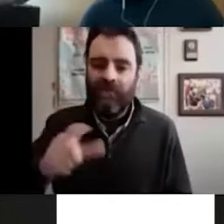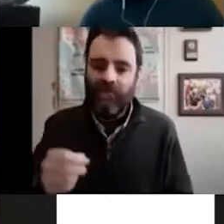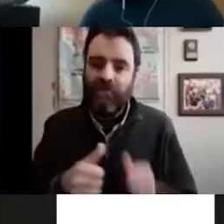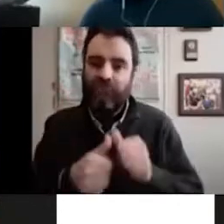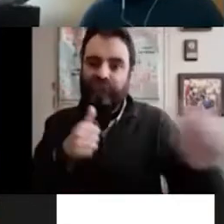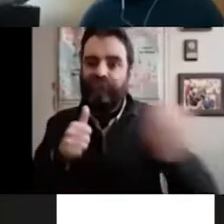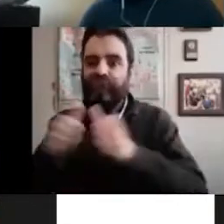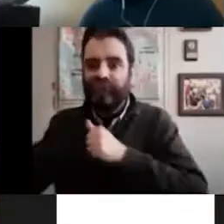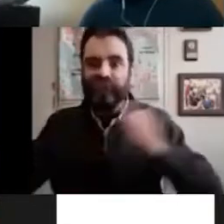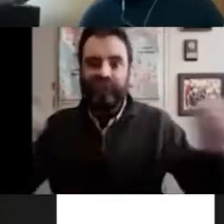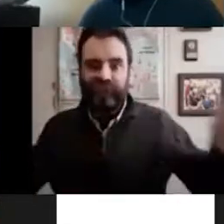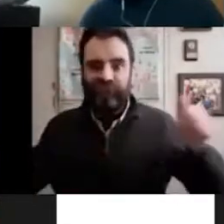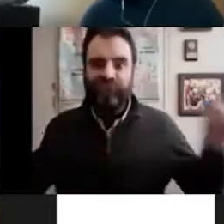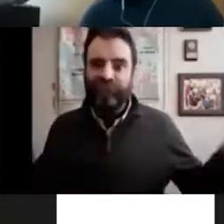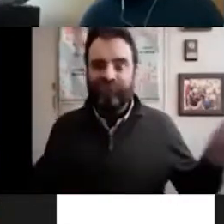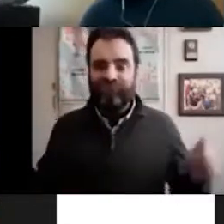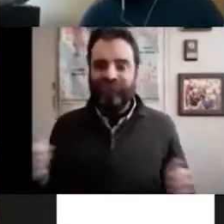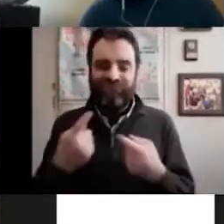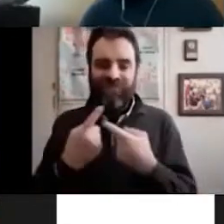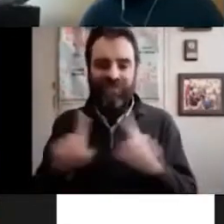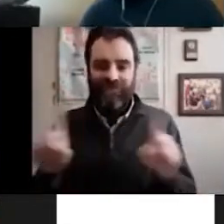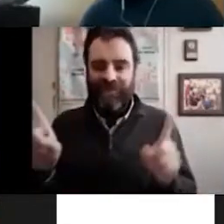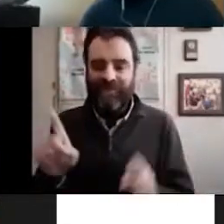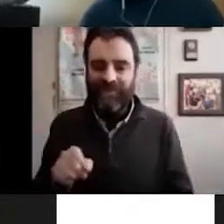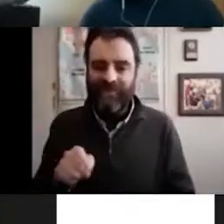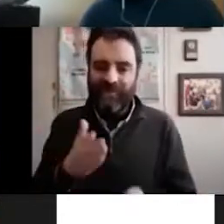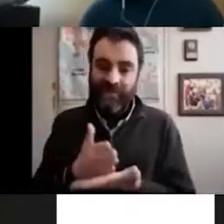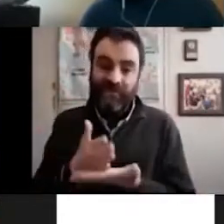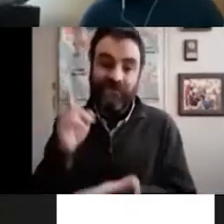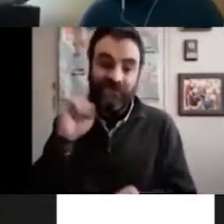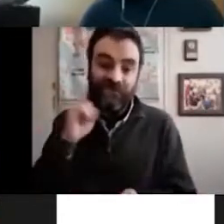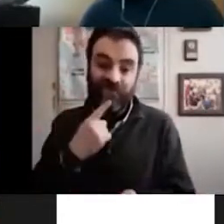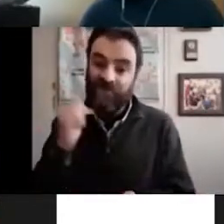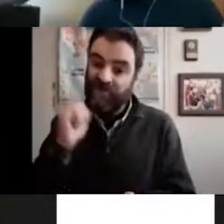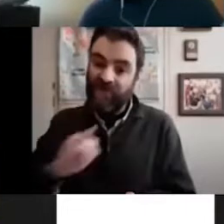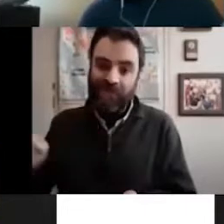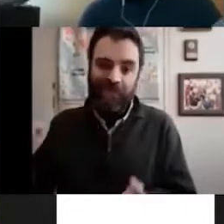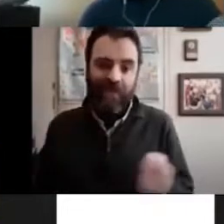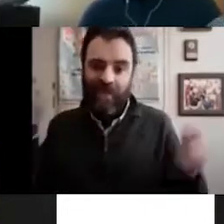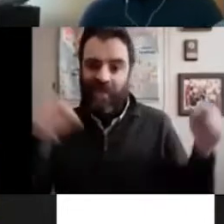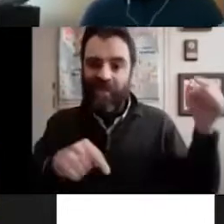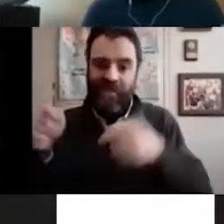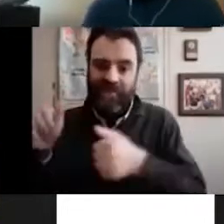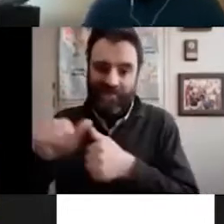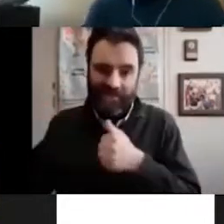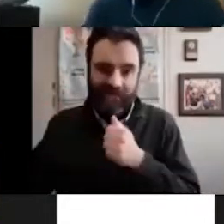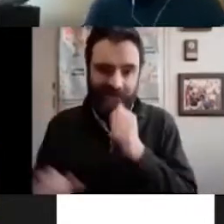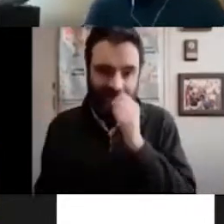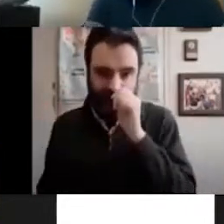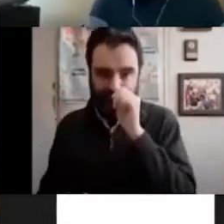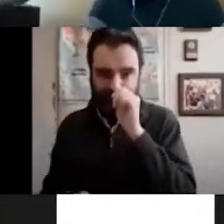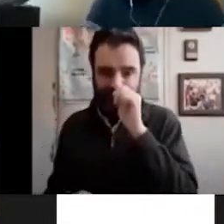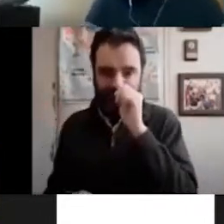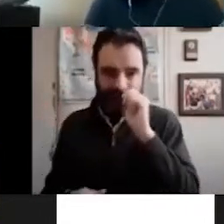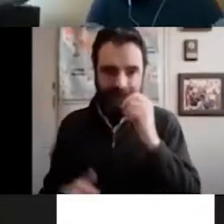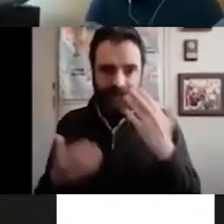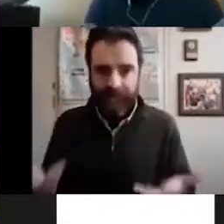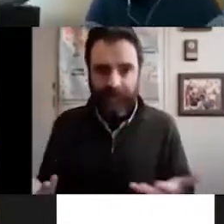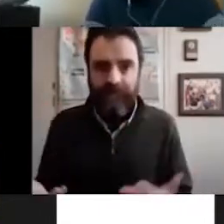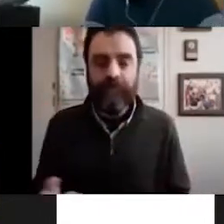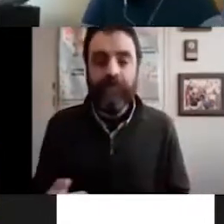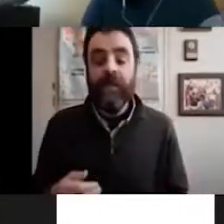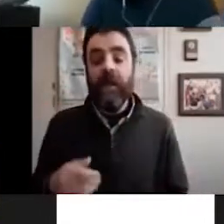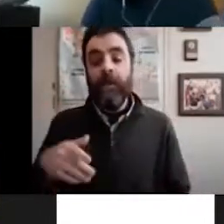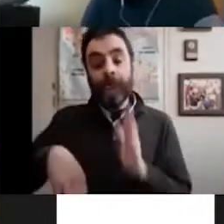otros viven en Calera de Tango, que es también bastante lejos, son grandes distancias, es muy variado en la escuela de sordos. Siempre pasa que todos vienen de